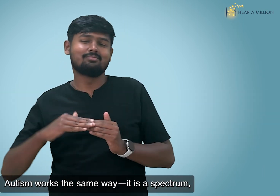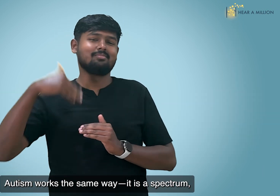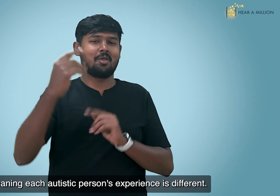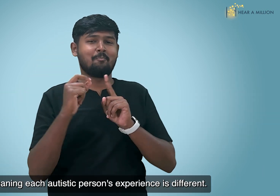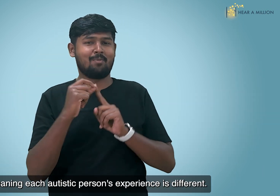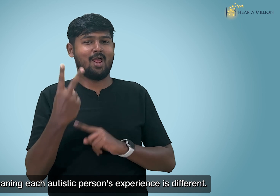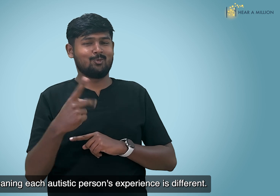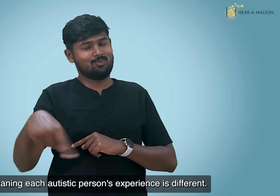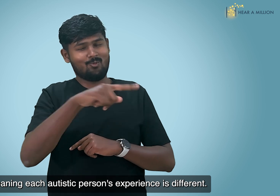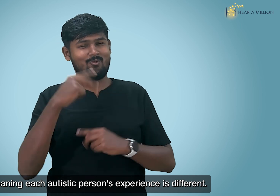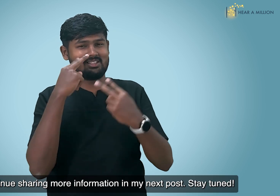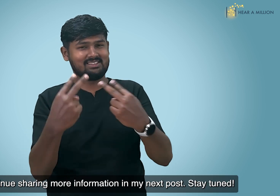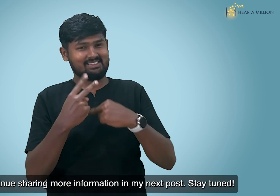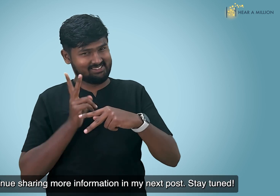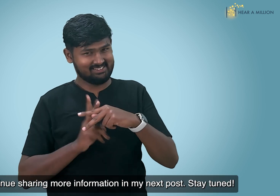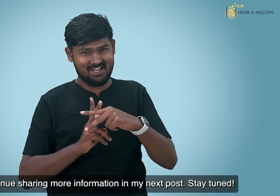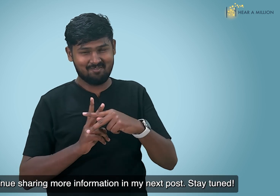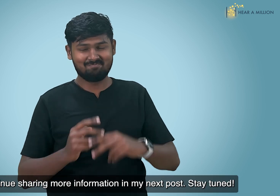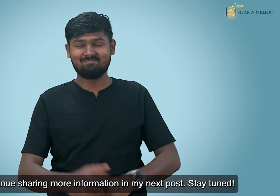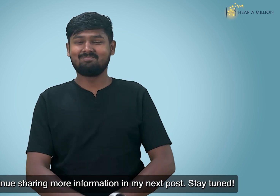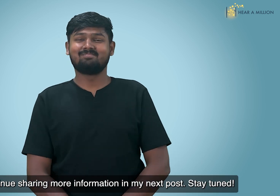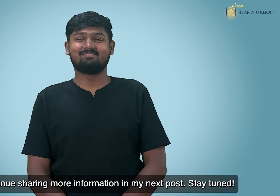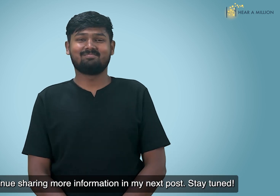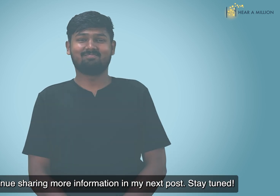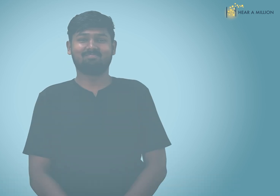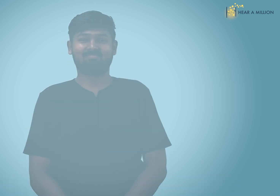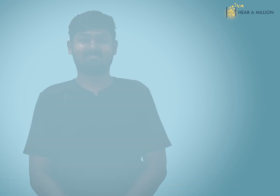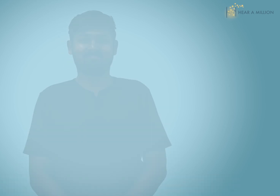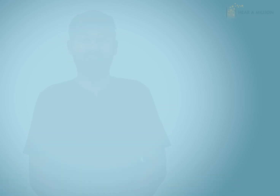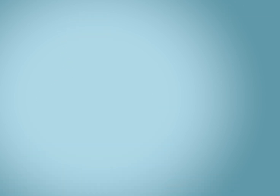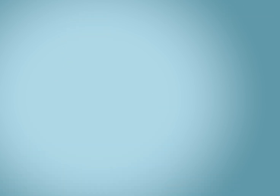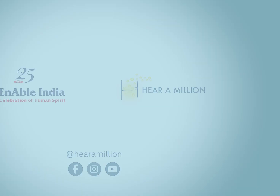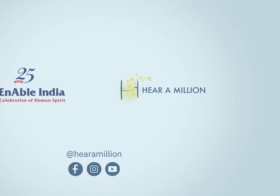ऑटिज्म व्यक्ति का अनुभव अलग अलग होता है। मैं अपने अगले पोस्ट पे अधिक जानकारी साझा करूंगा। बने रहें।